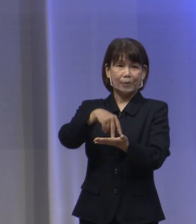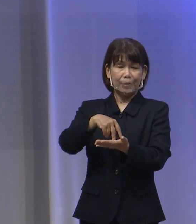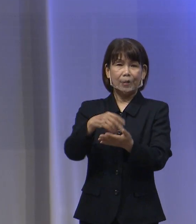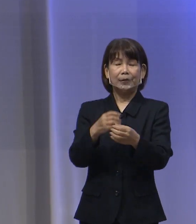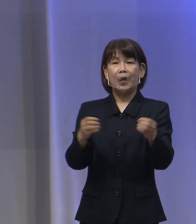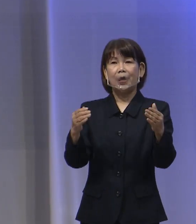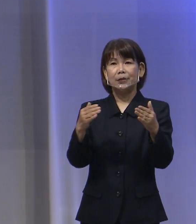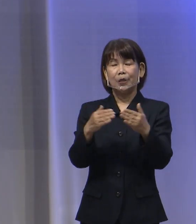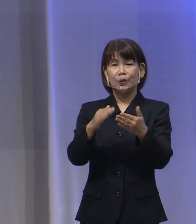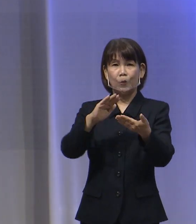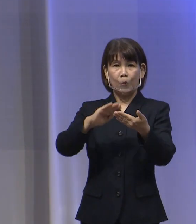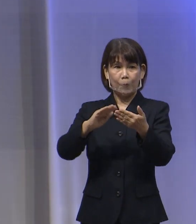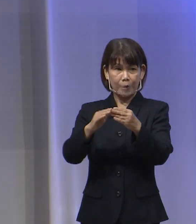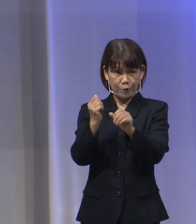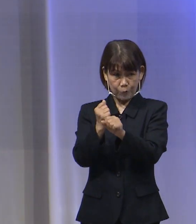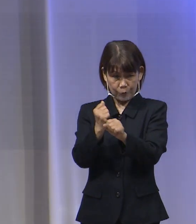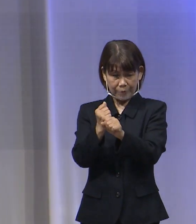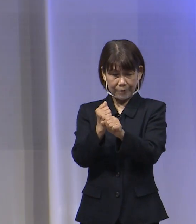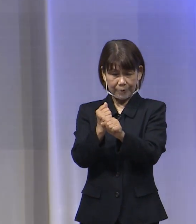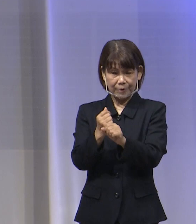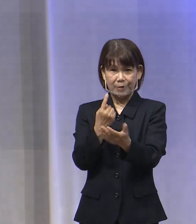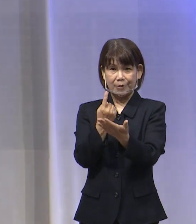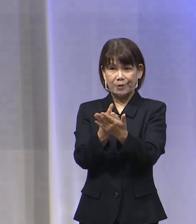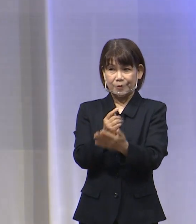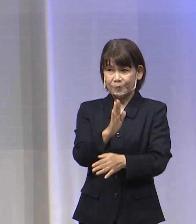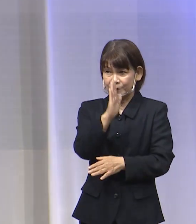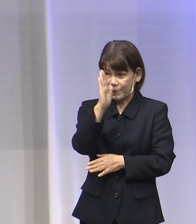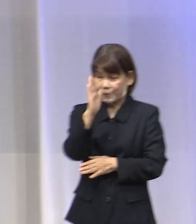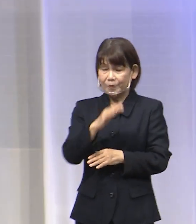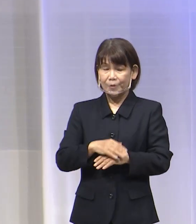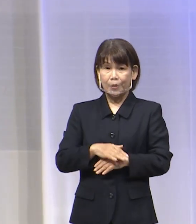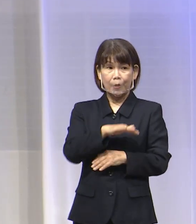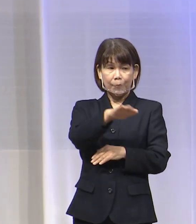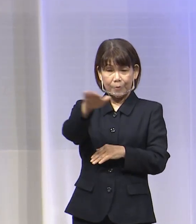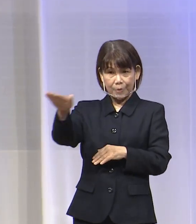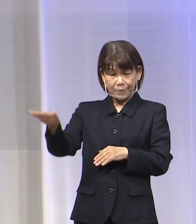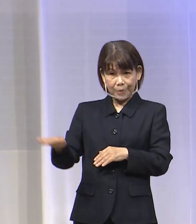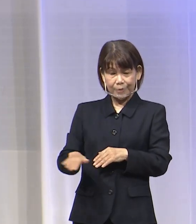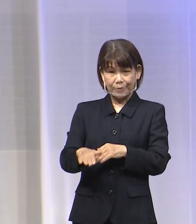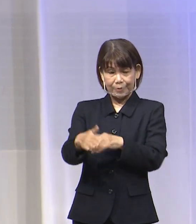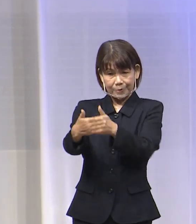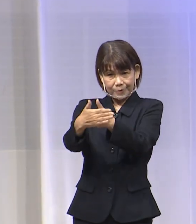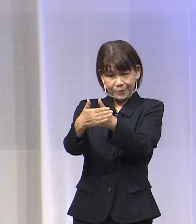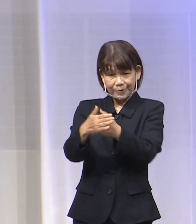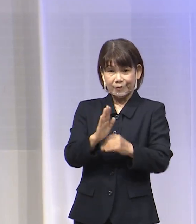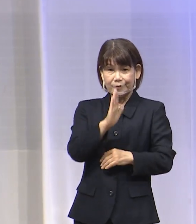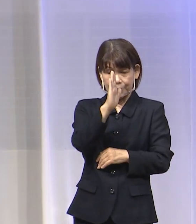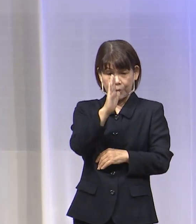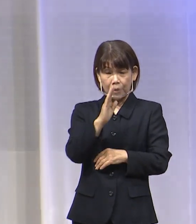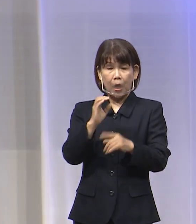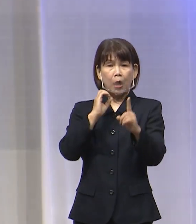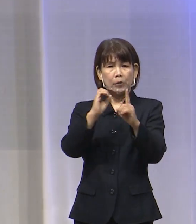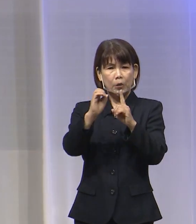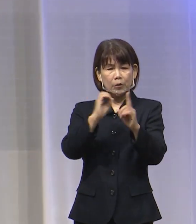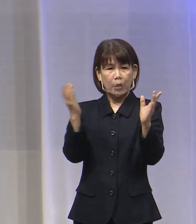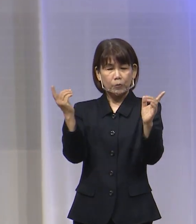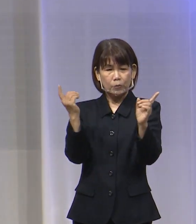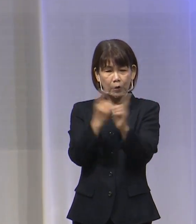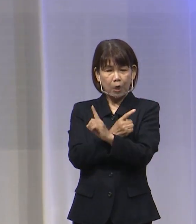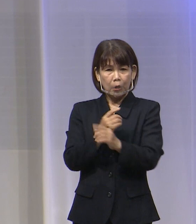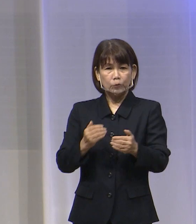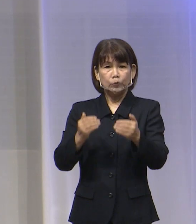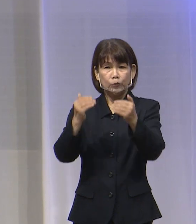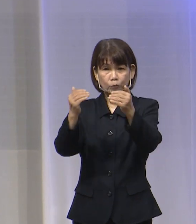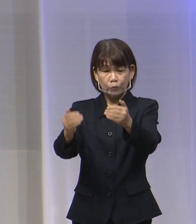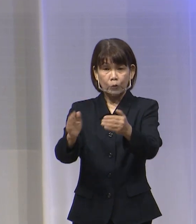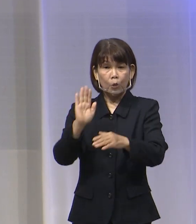長崎のまちづくりに参加を押してくださいそして皆さんの力を貸してくださいデジタル化がどんどん進んでこれからの